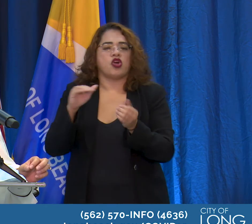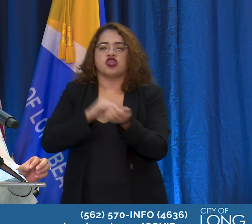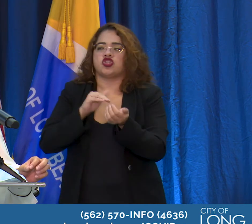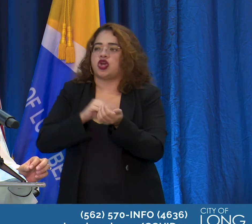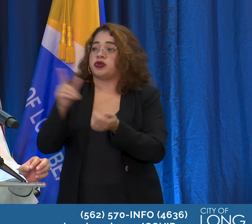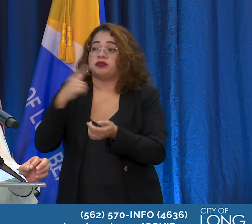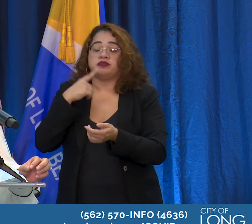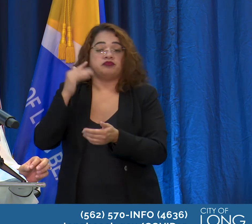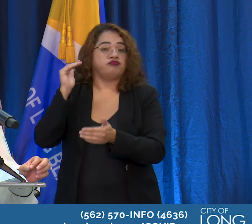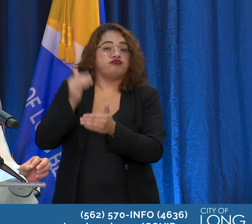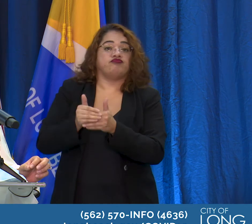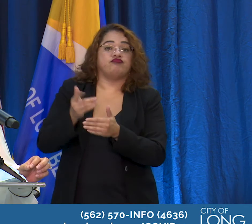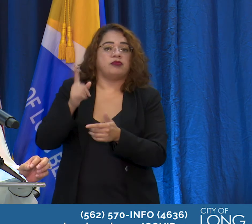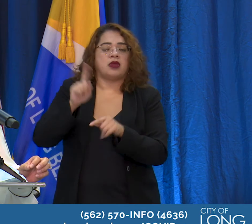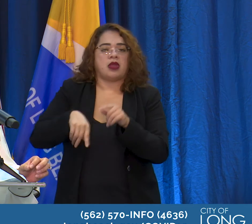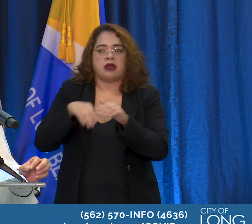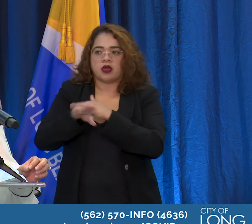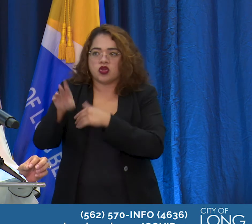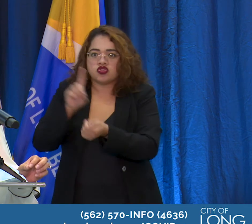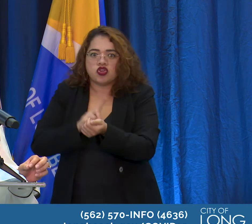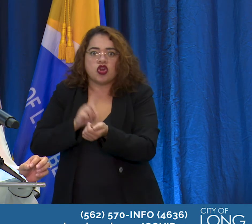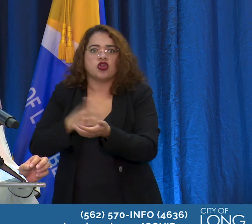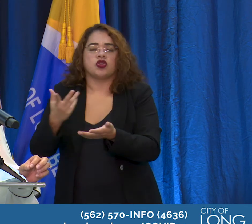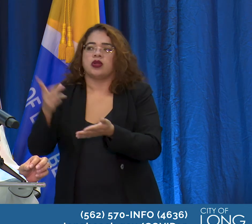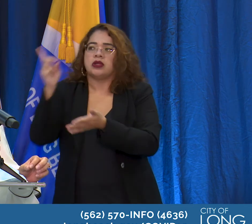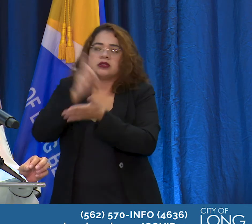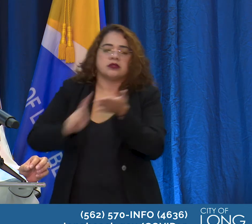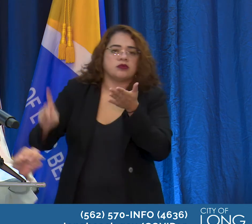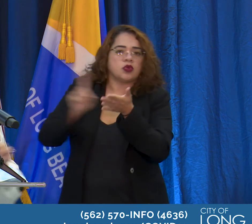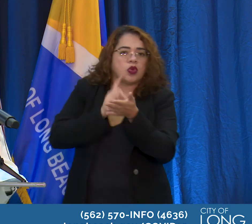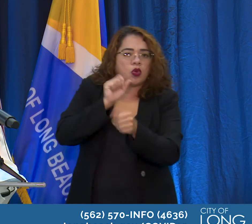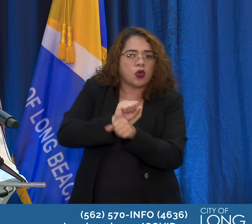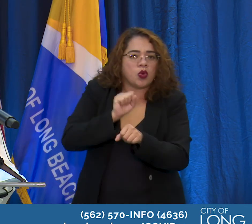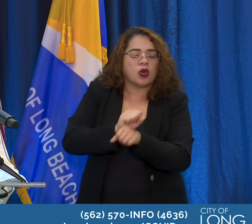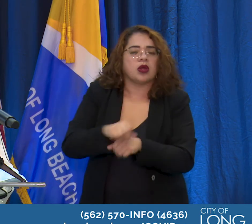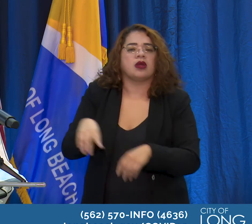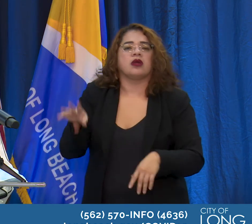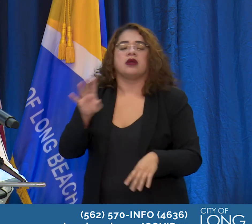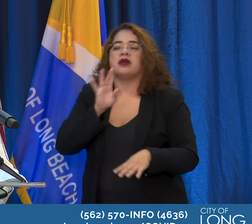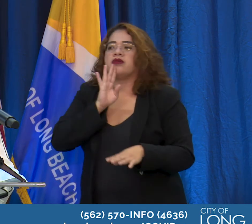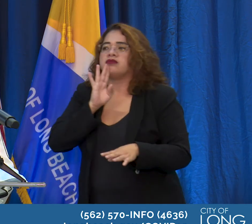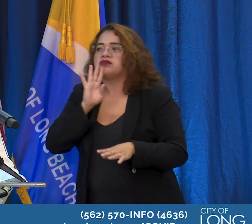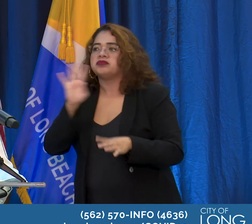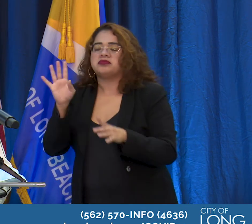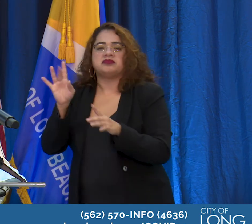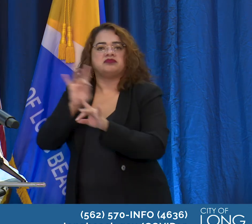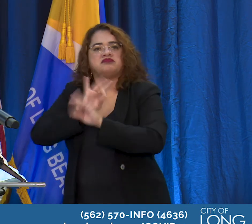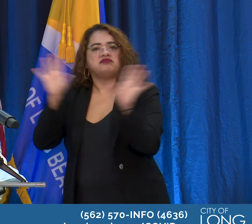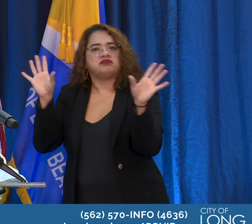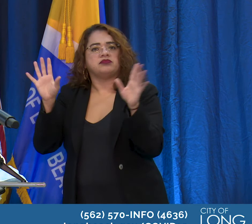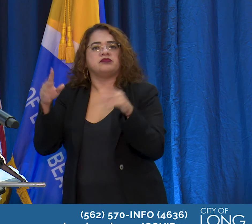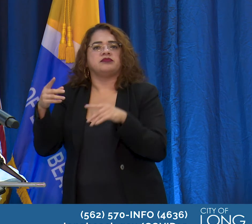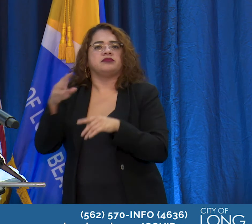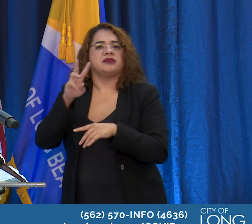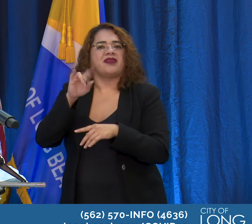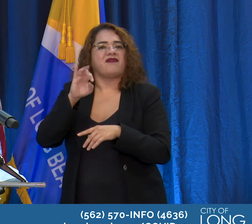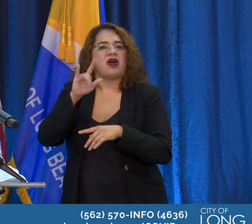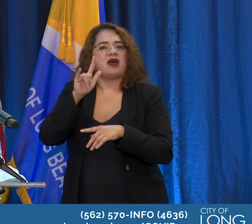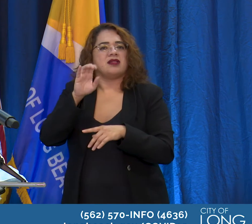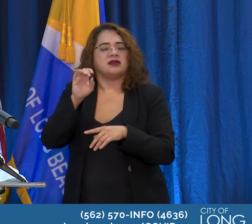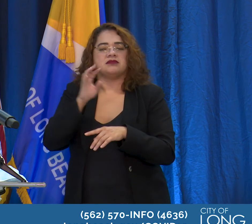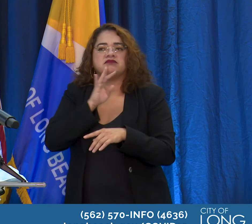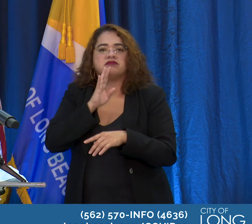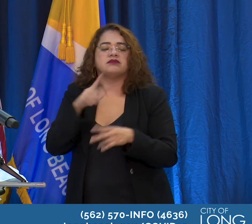la vivienda o el empleo, abuso verbal o violencia física. Es importante que los miembros